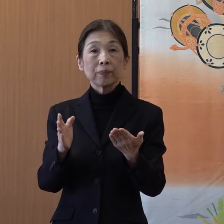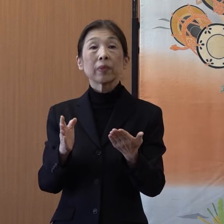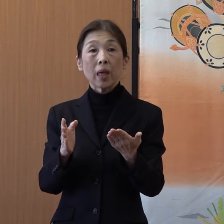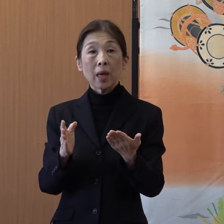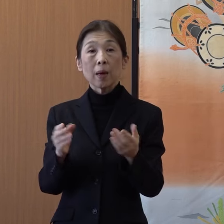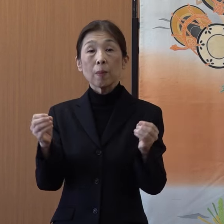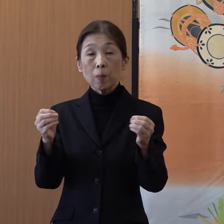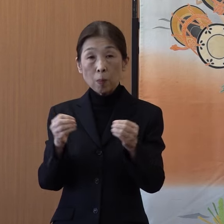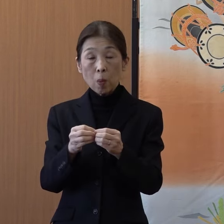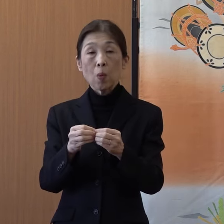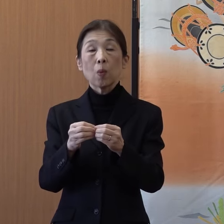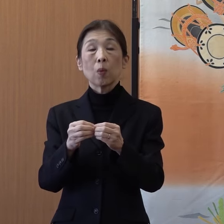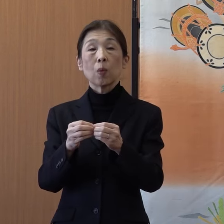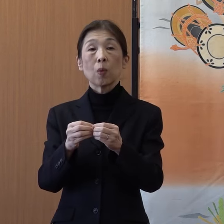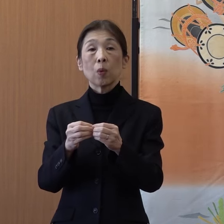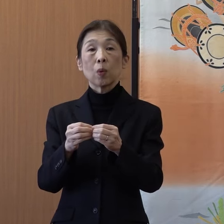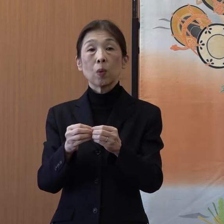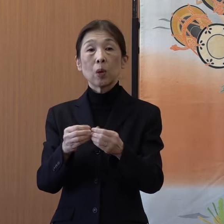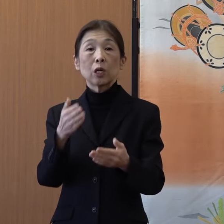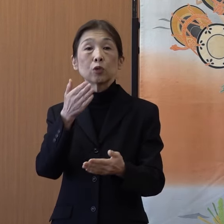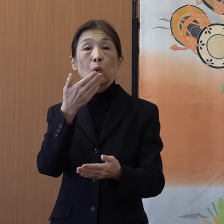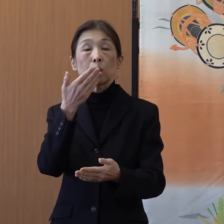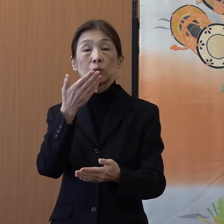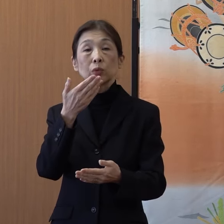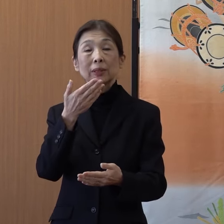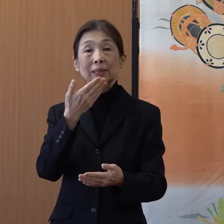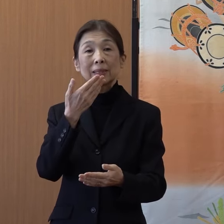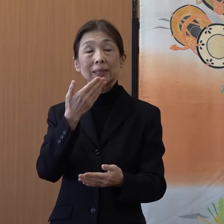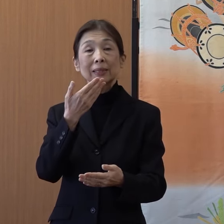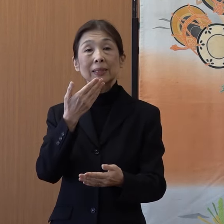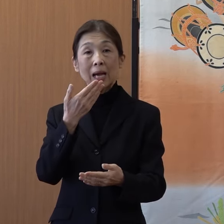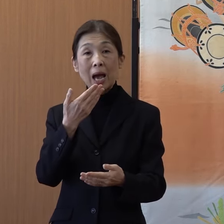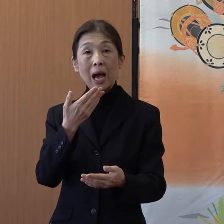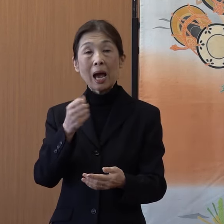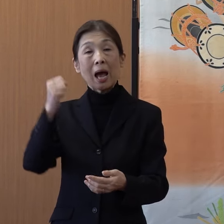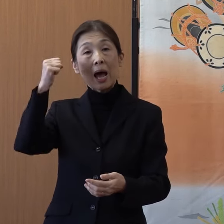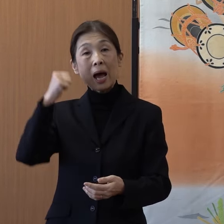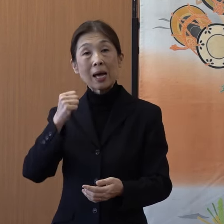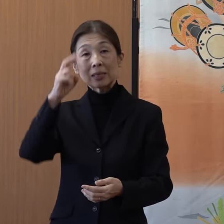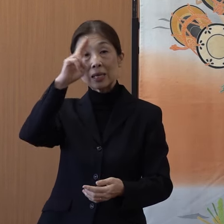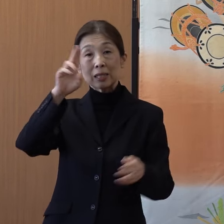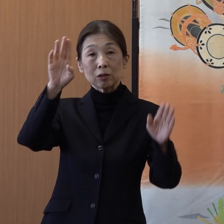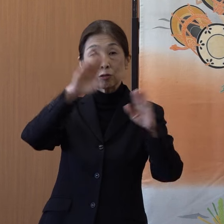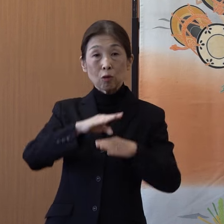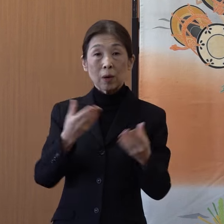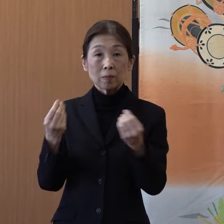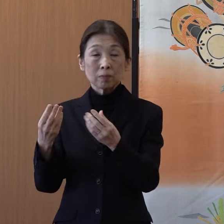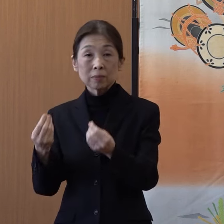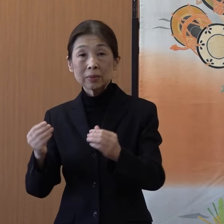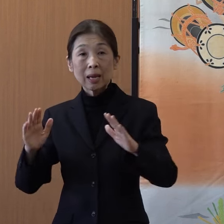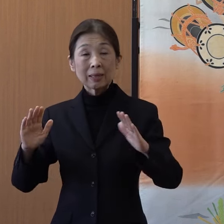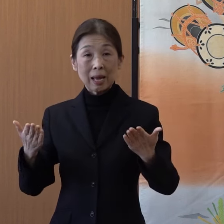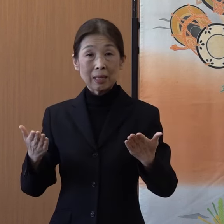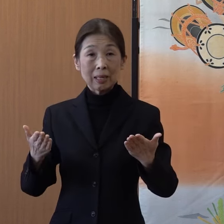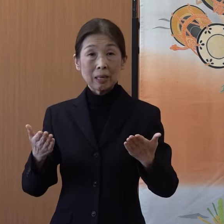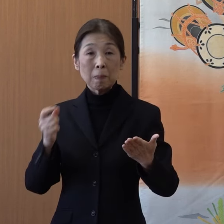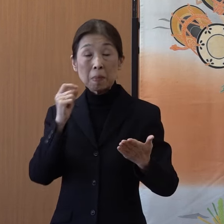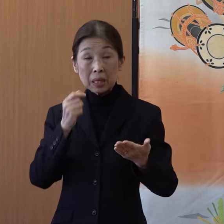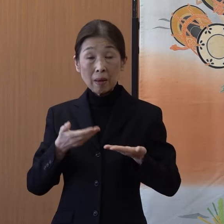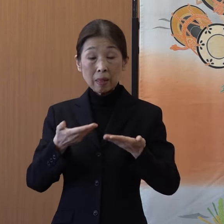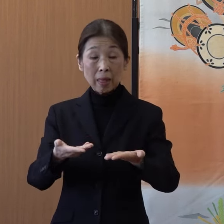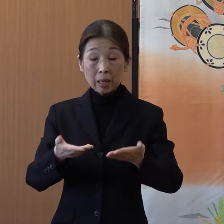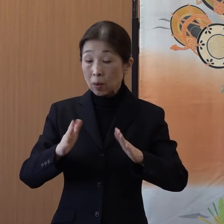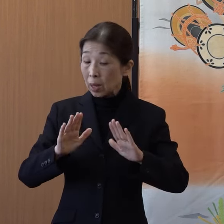期に食事が、3食出ていない避難所、まあ、食事の提供がない避難